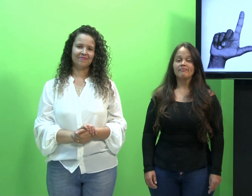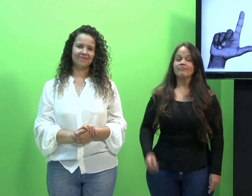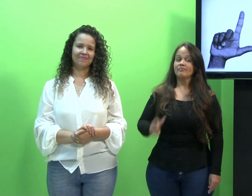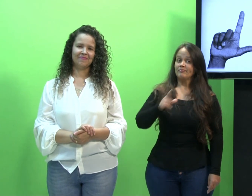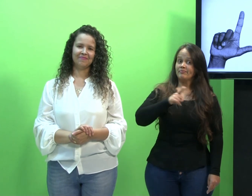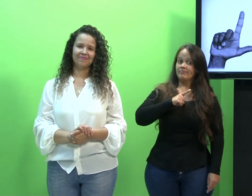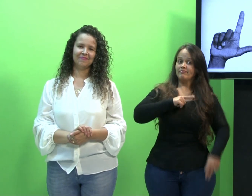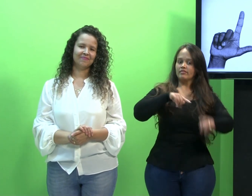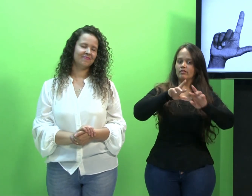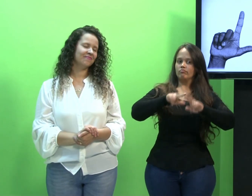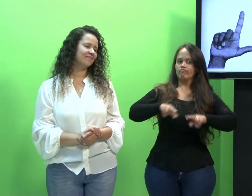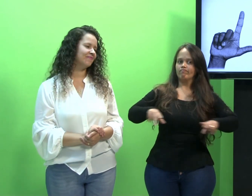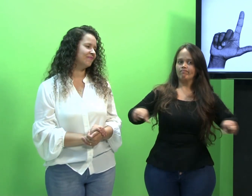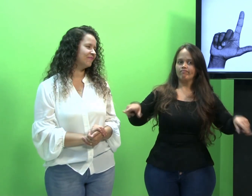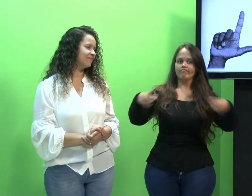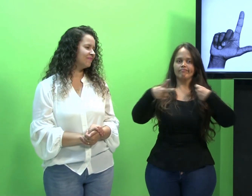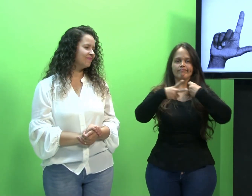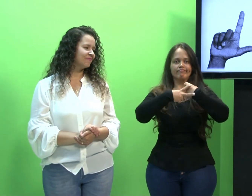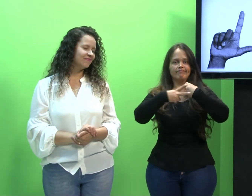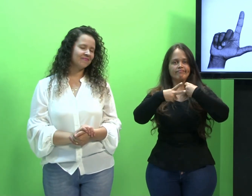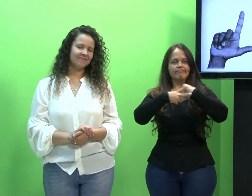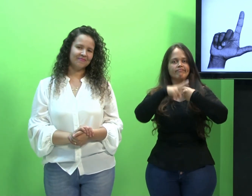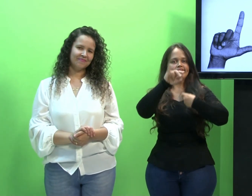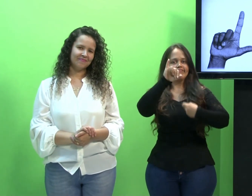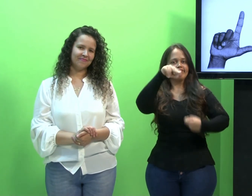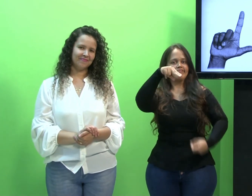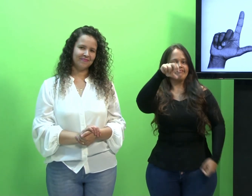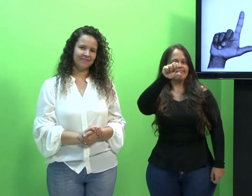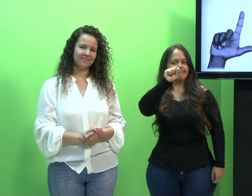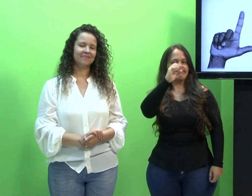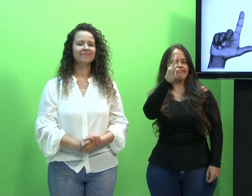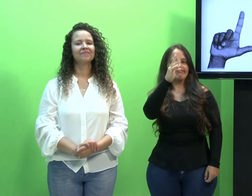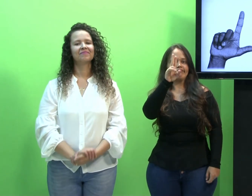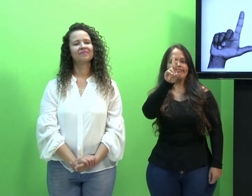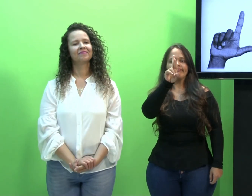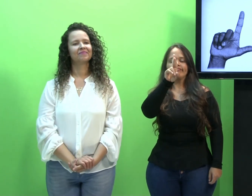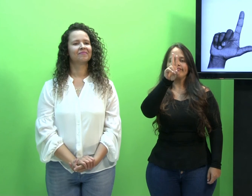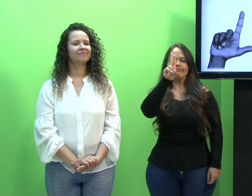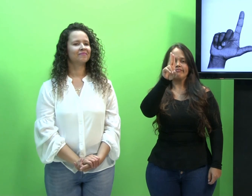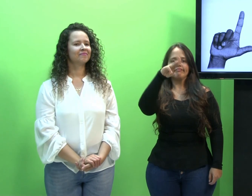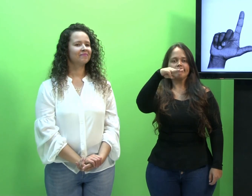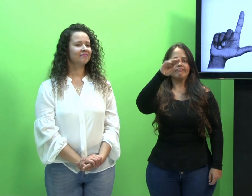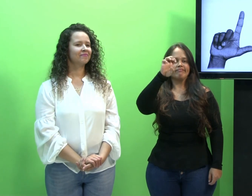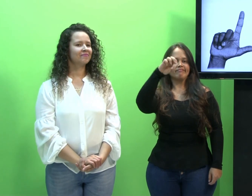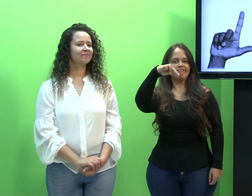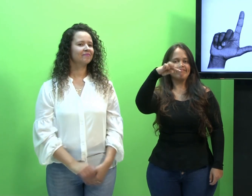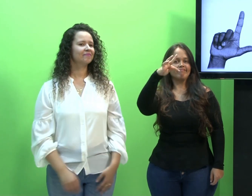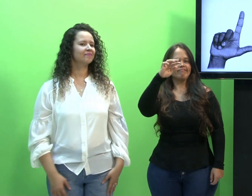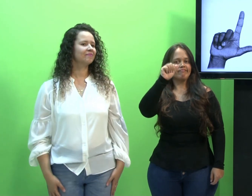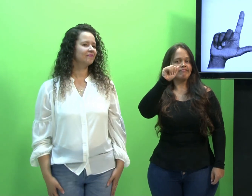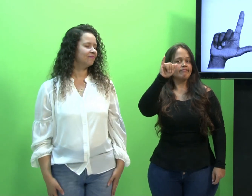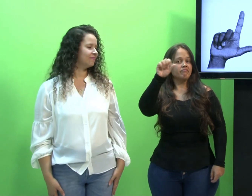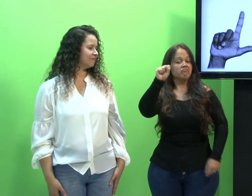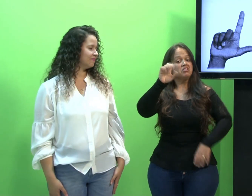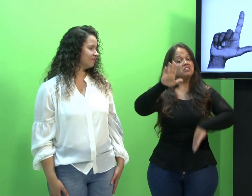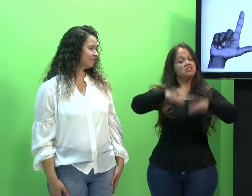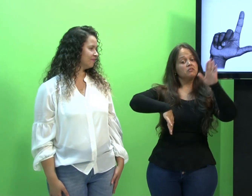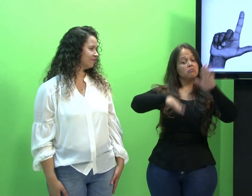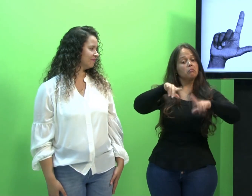Há uma série de verbos que são instrumentais em Libras e que, dependendo do instrumento que é utilizado